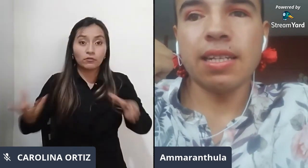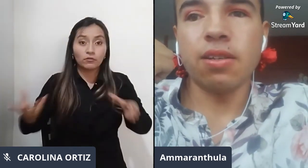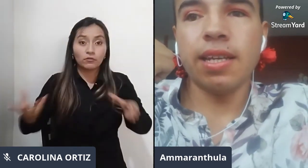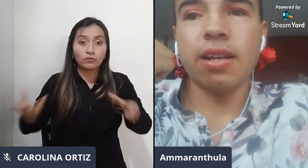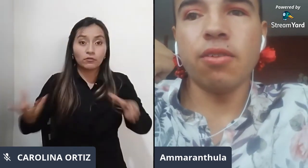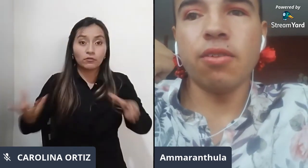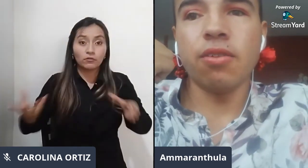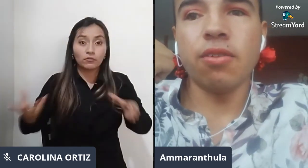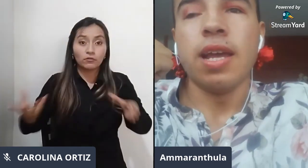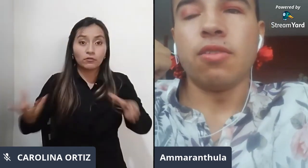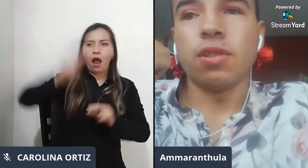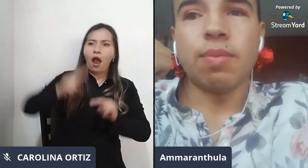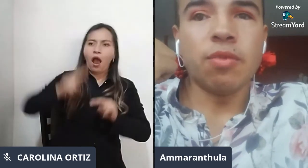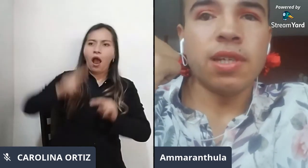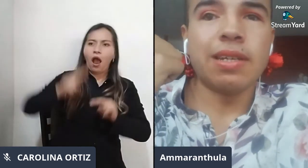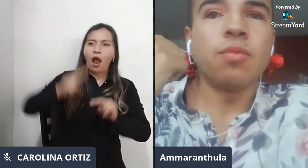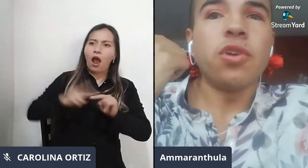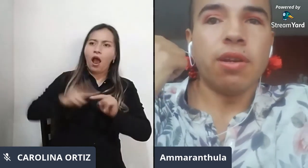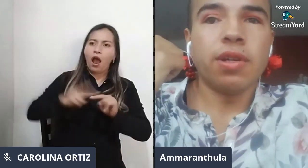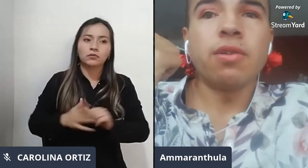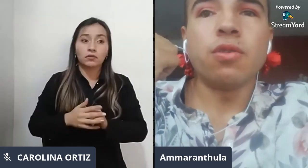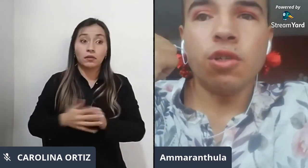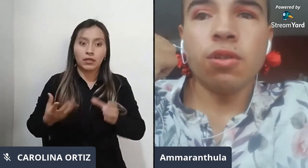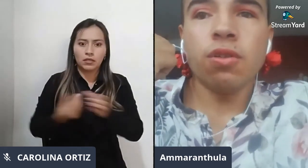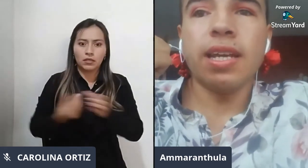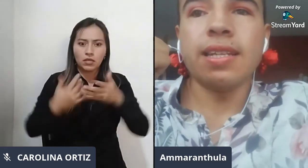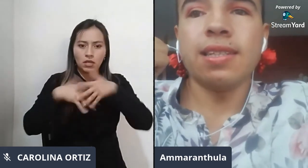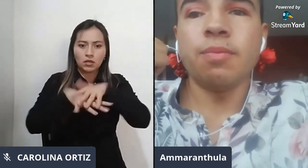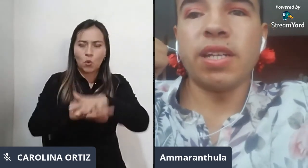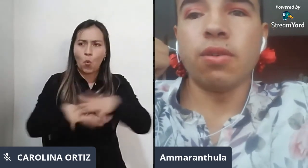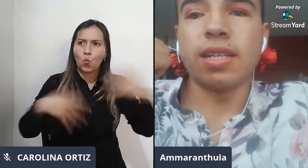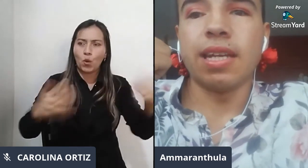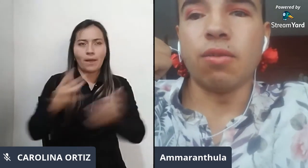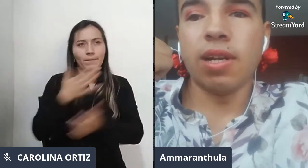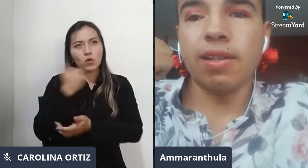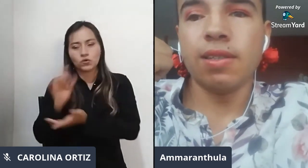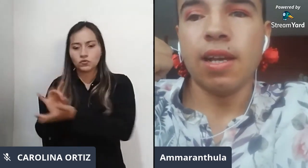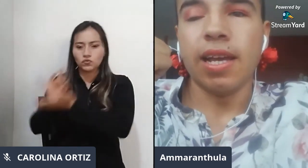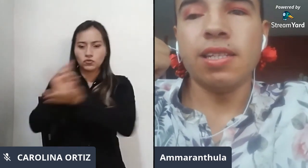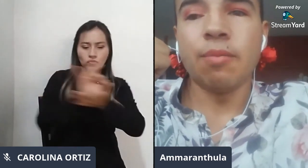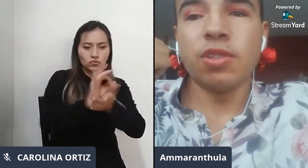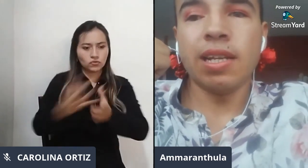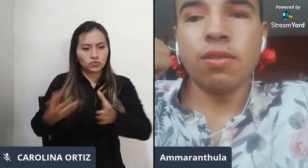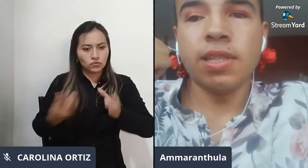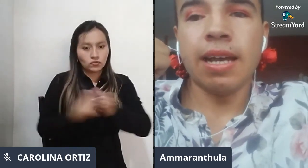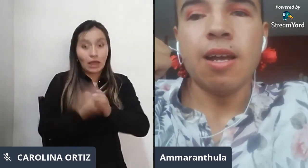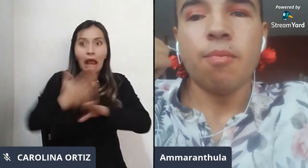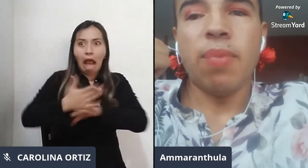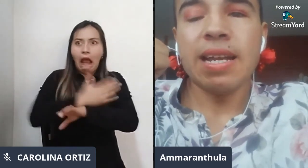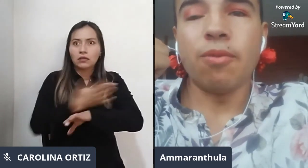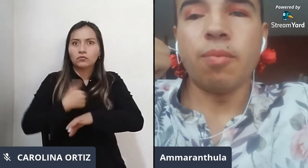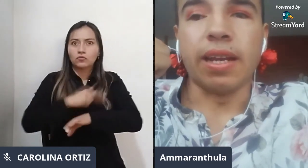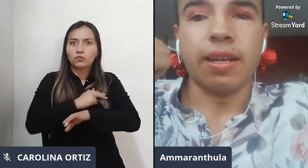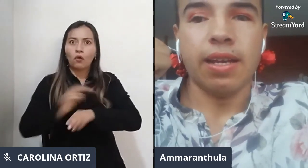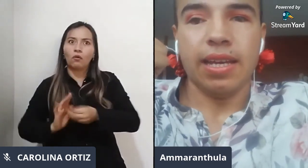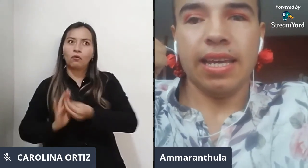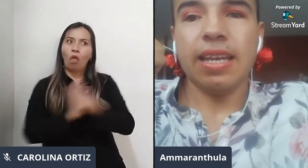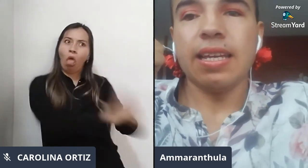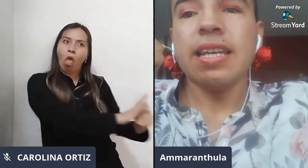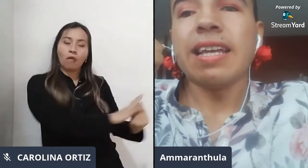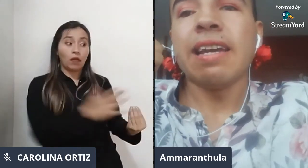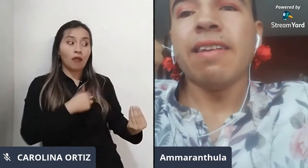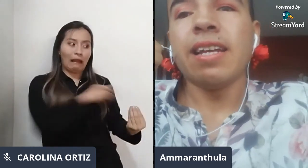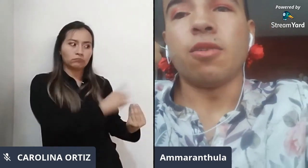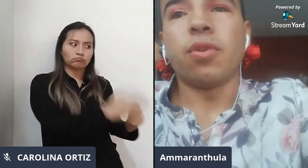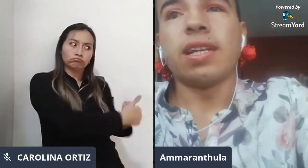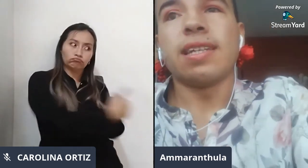esto de integración dijeron, no, entonces vamos a hacer un modelo de inclusión donde estas personas que alguna vez echamos de la sociedad van a volver.